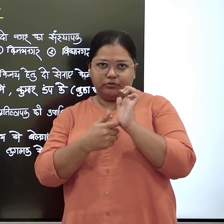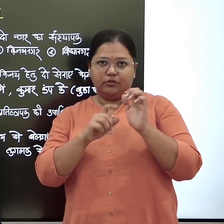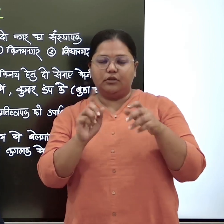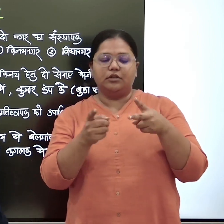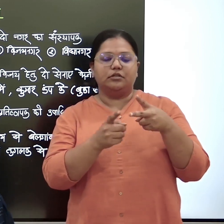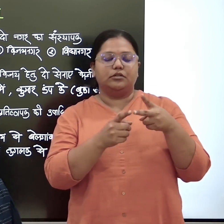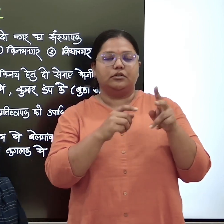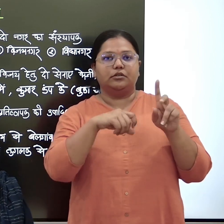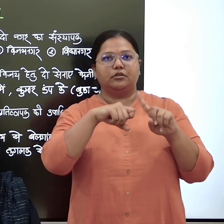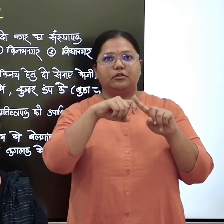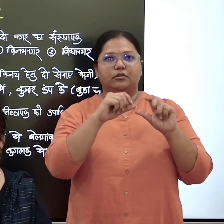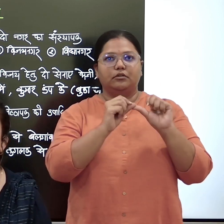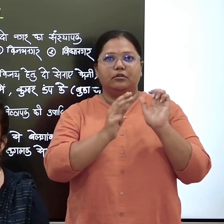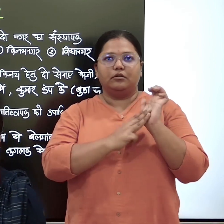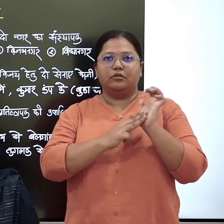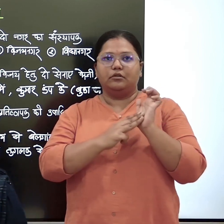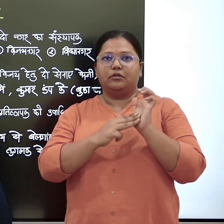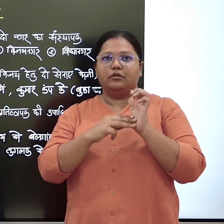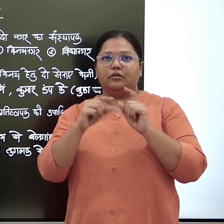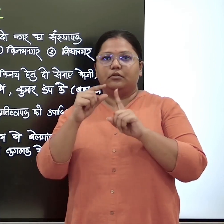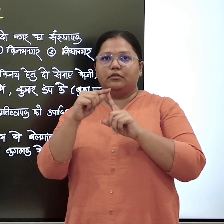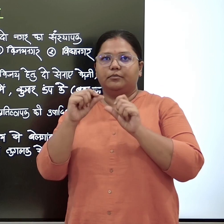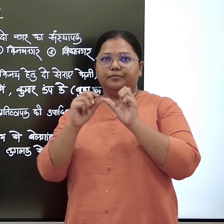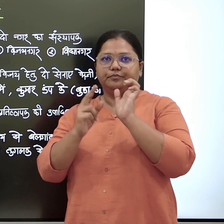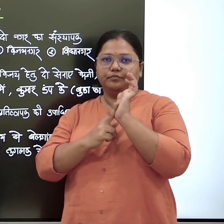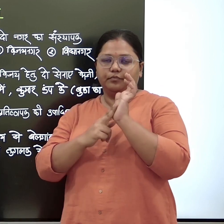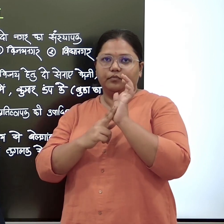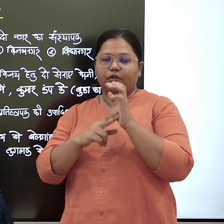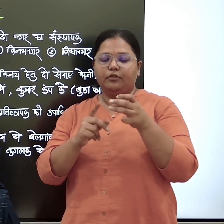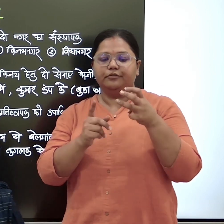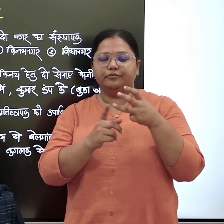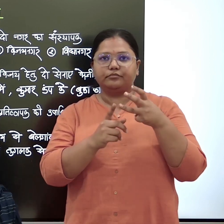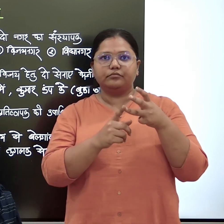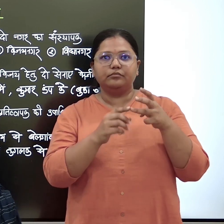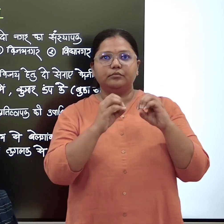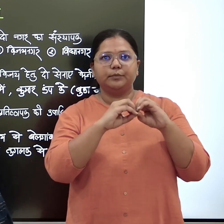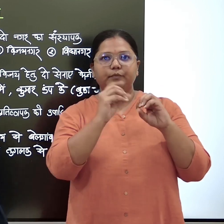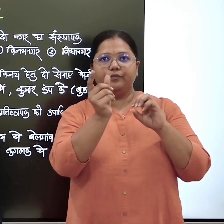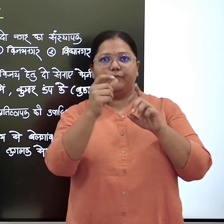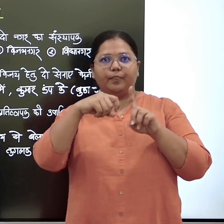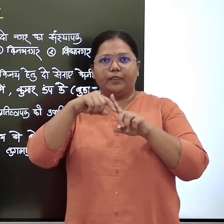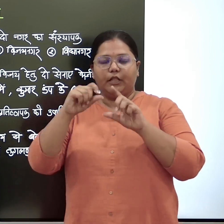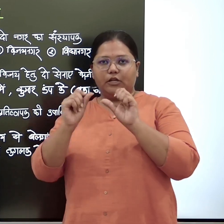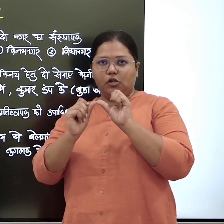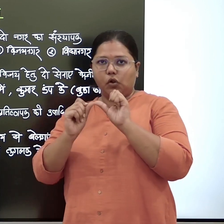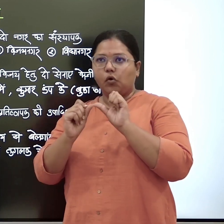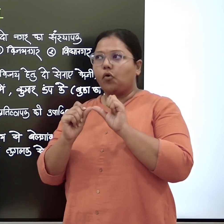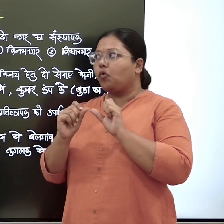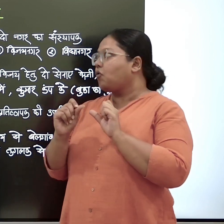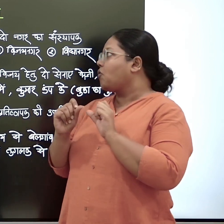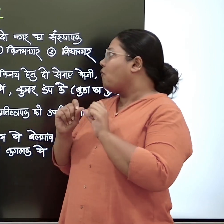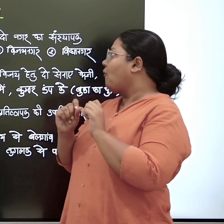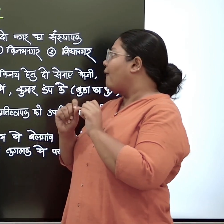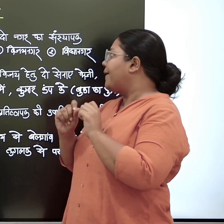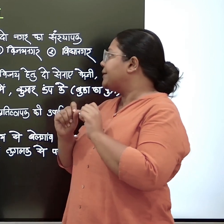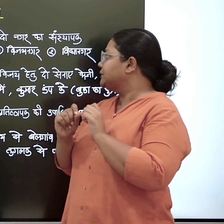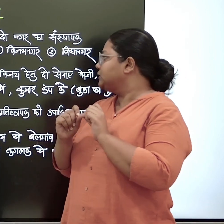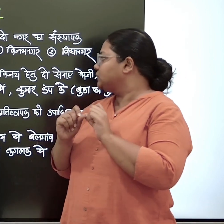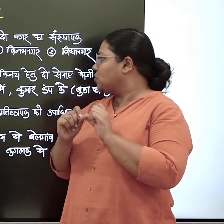कंपन, हरिहर, बुक्का, कंपन, हरिहर, बुक्का, कंपन,